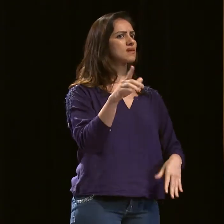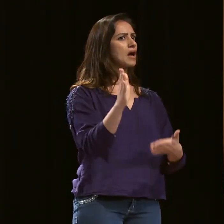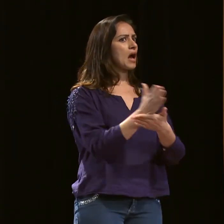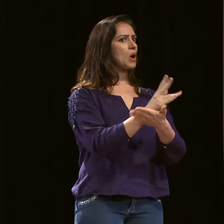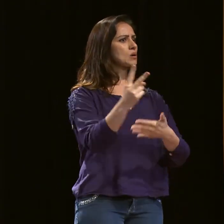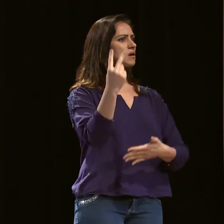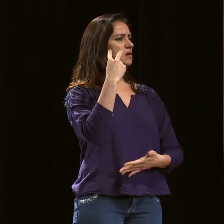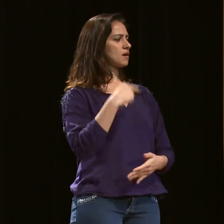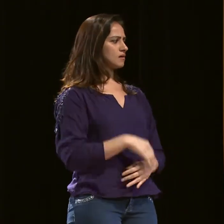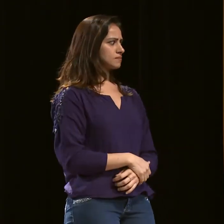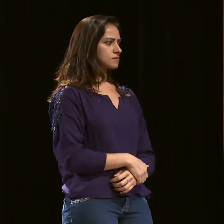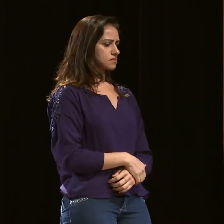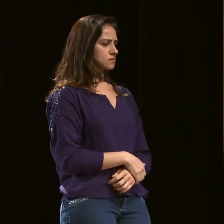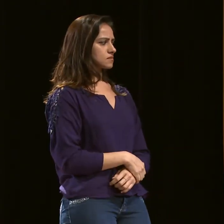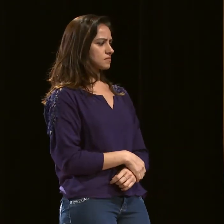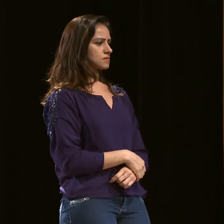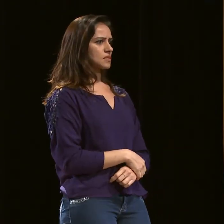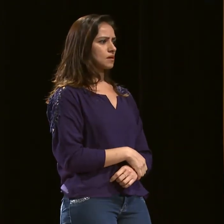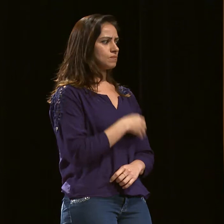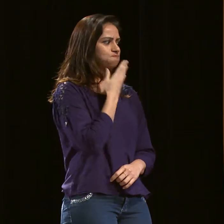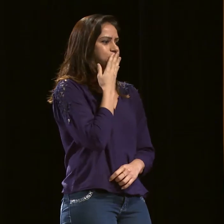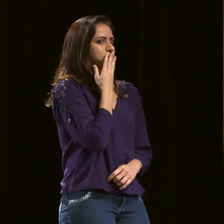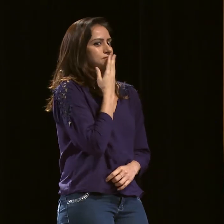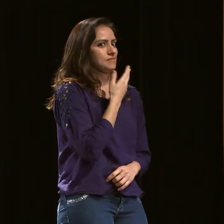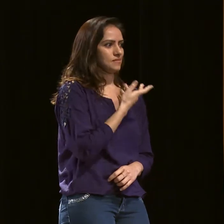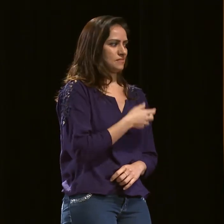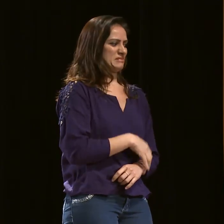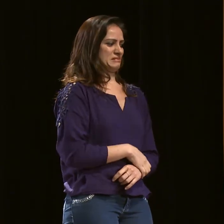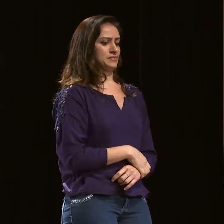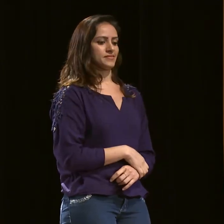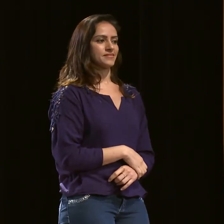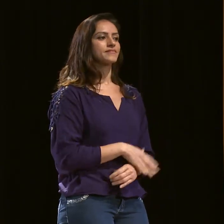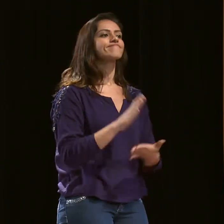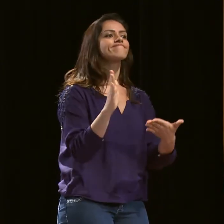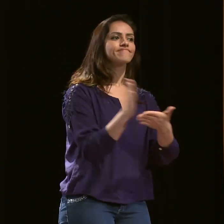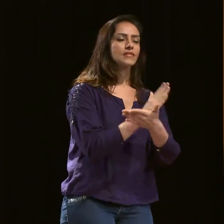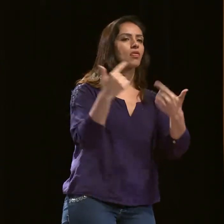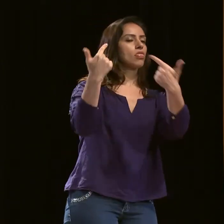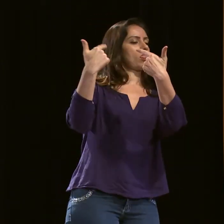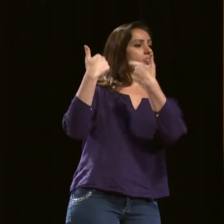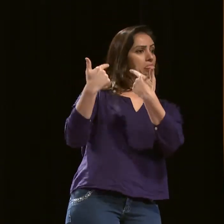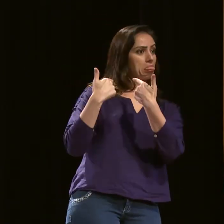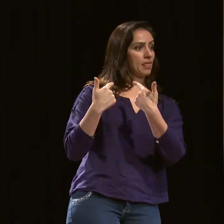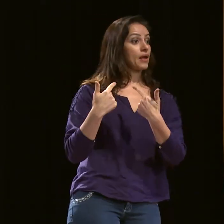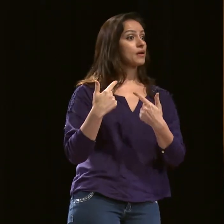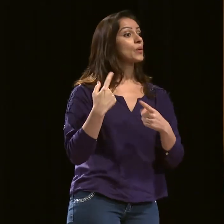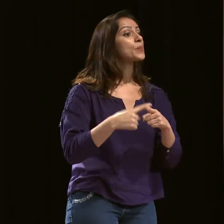desse contato, alguns me olhavam assim meio estranho, me avaliavam, meio que caçoavam da forma com que eu me comunicava,